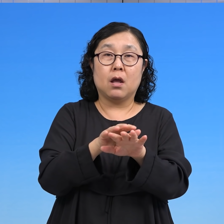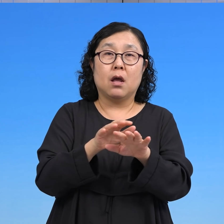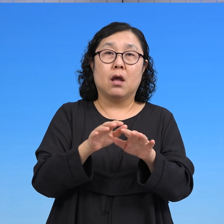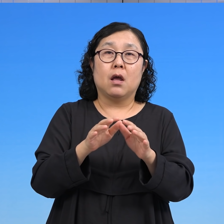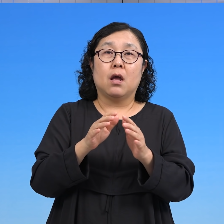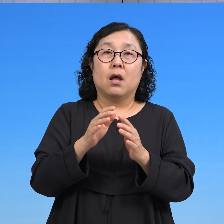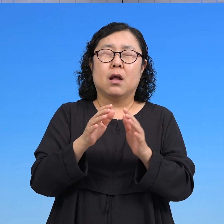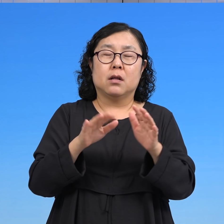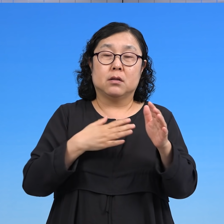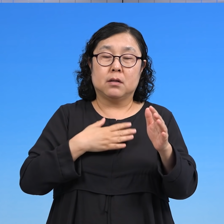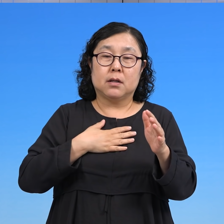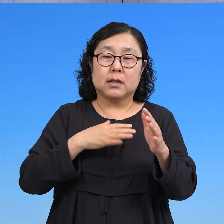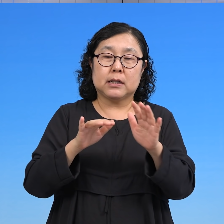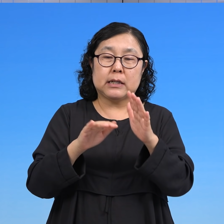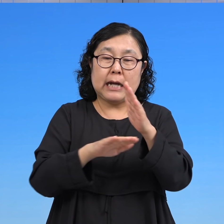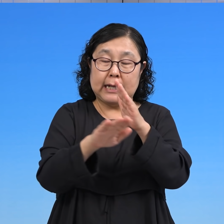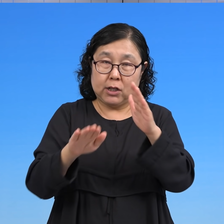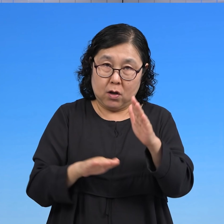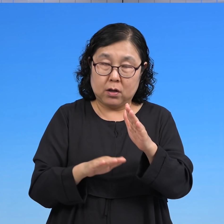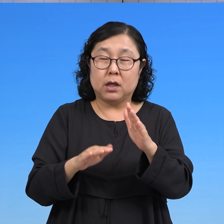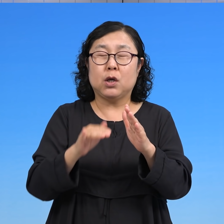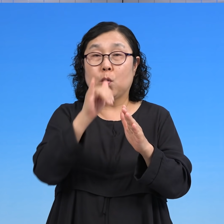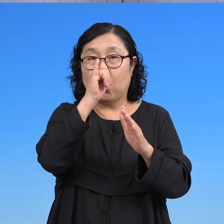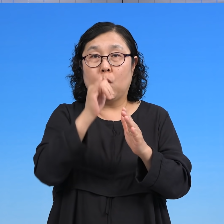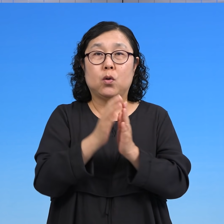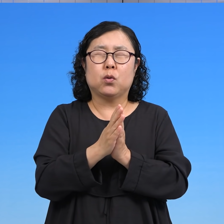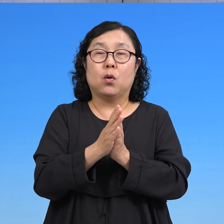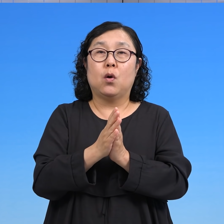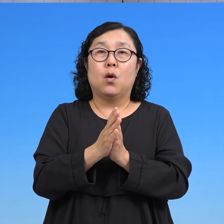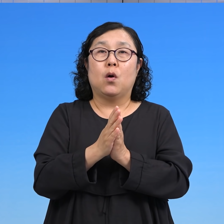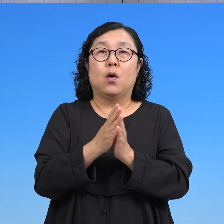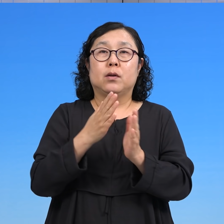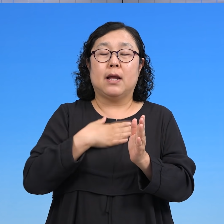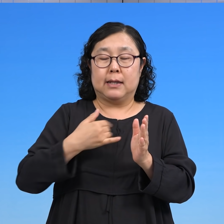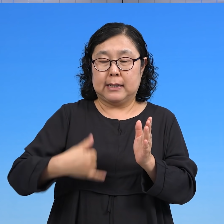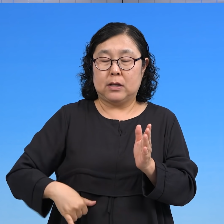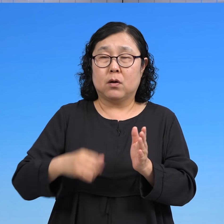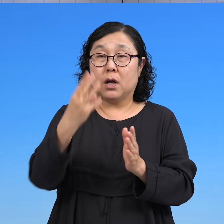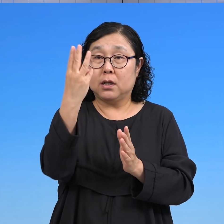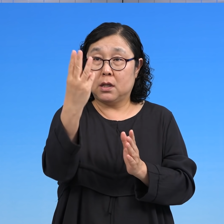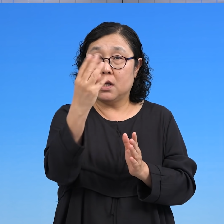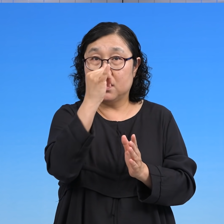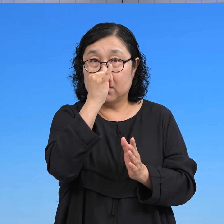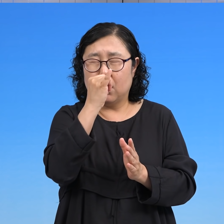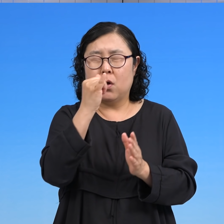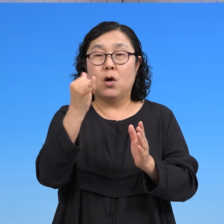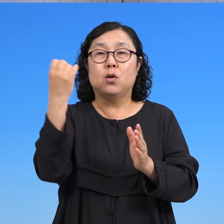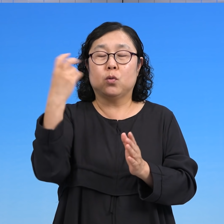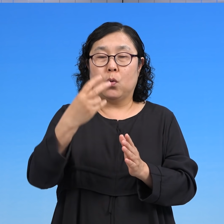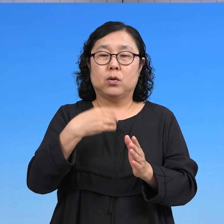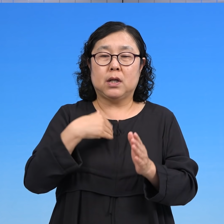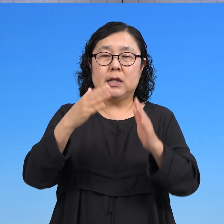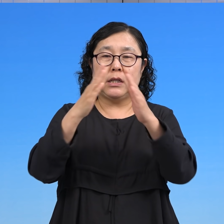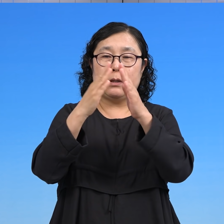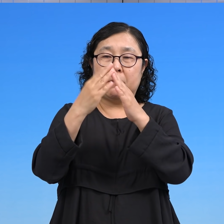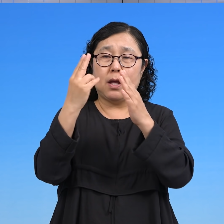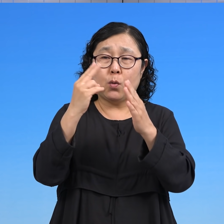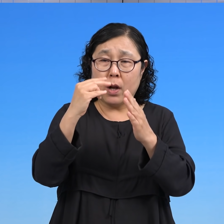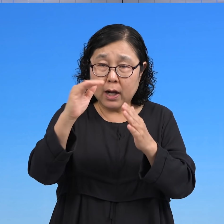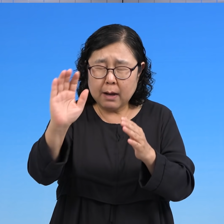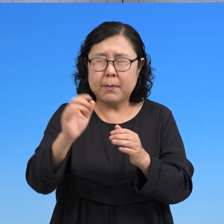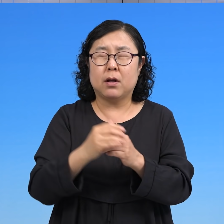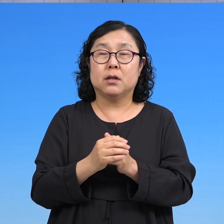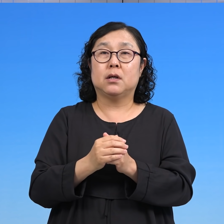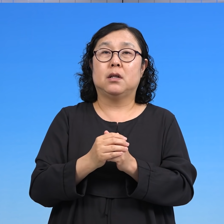구성원이고 저도 새아이의 아빠이기 때문에 그렇고, 저도 사실은 가정에 들어가면은 이런 문제로 많은 고심을